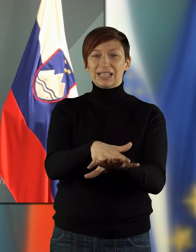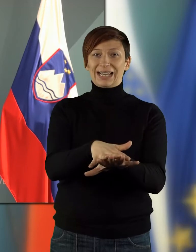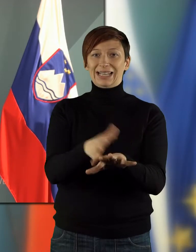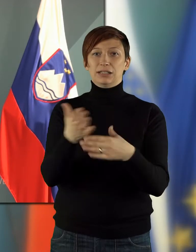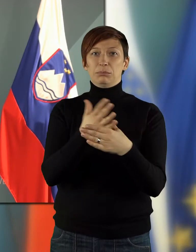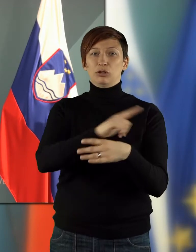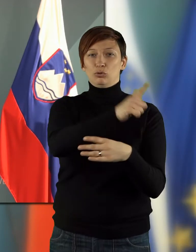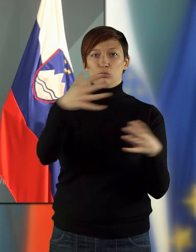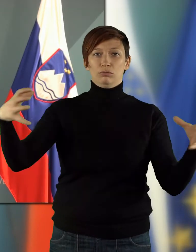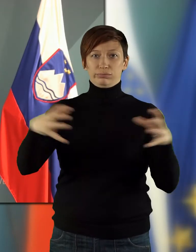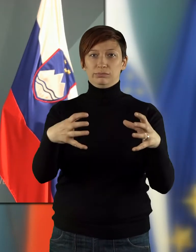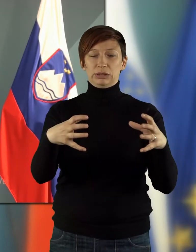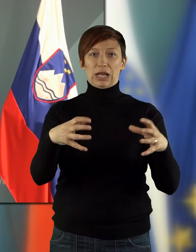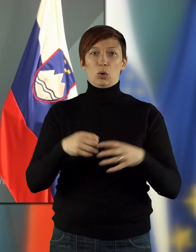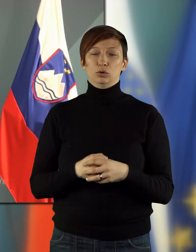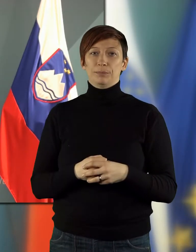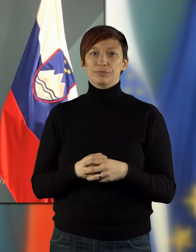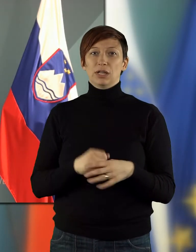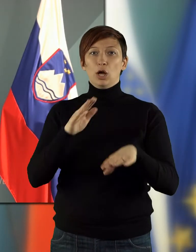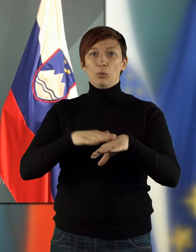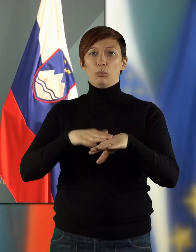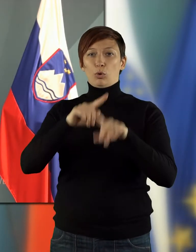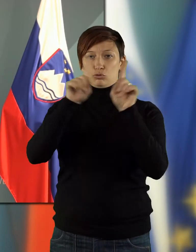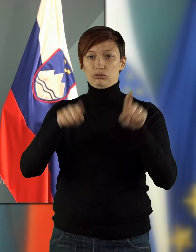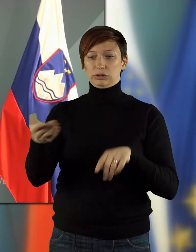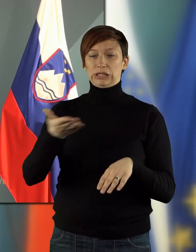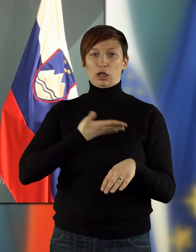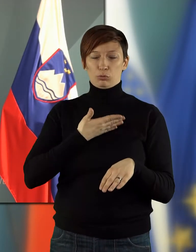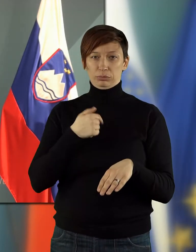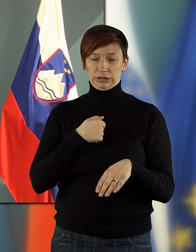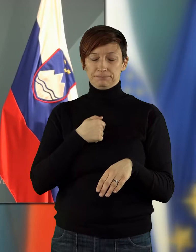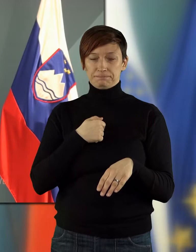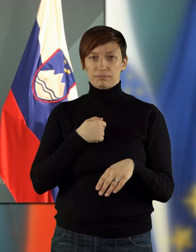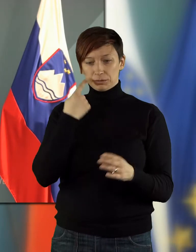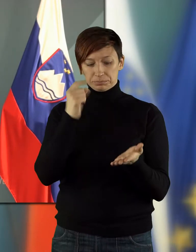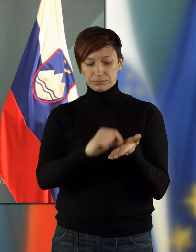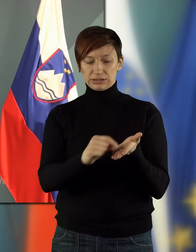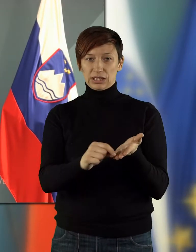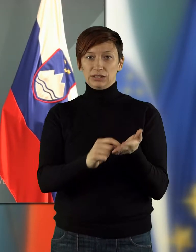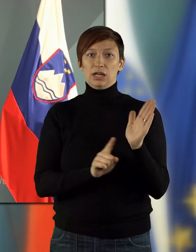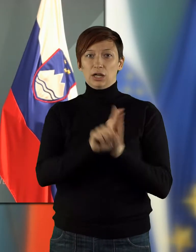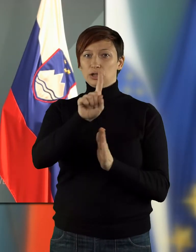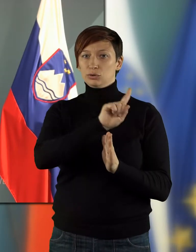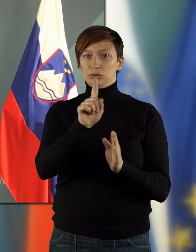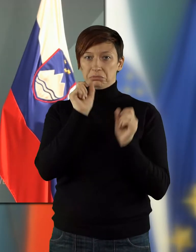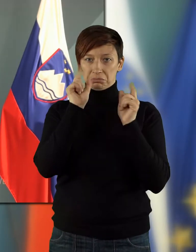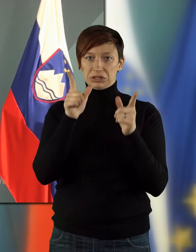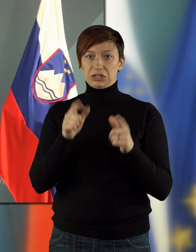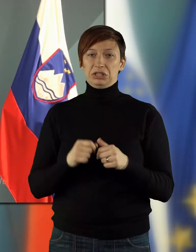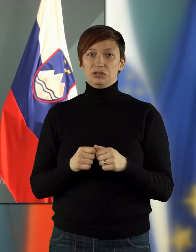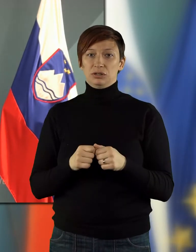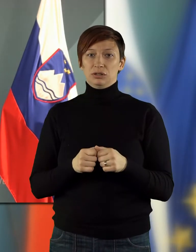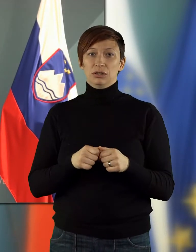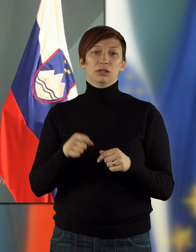uspešno integrirati med vse ostale. V poročilu, ki sem ga prejela, je bilo navedeno, da rezultat ni